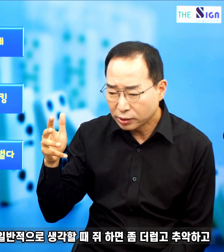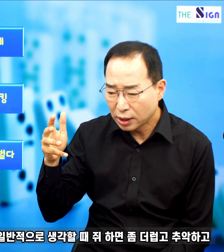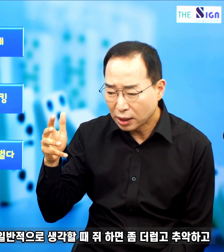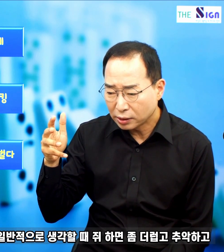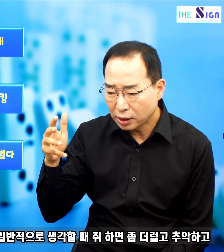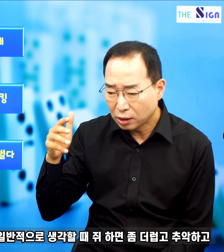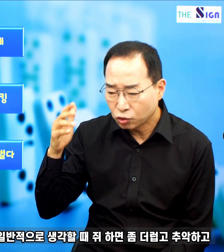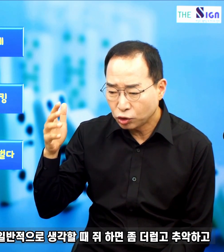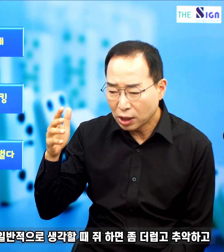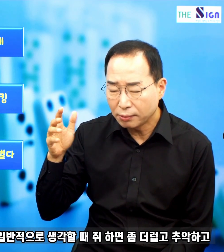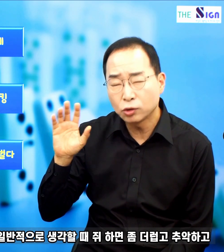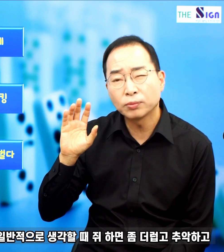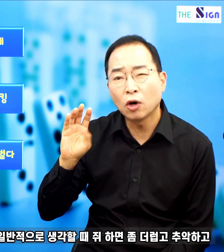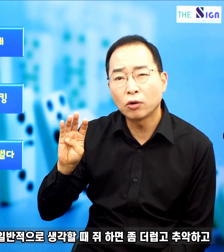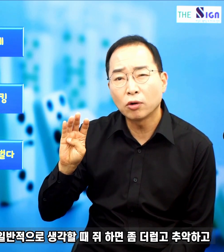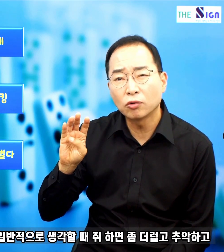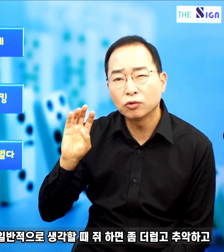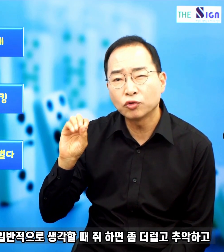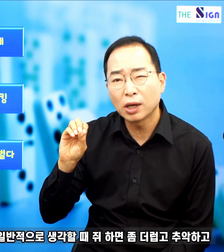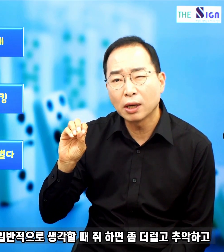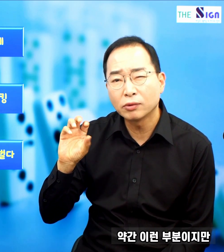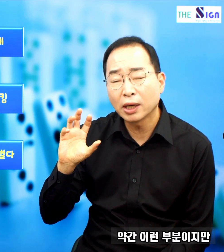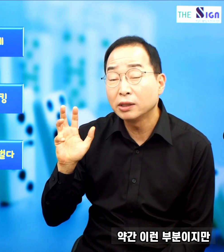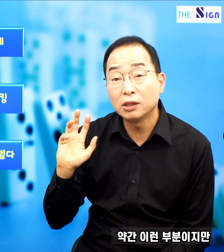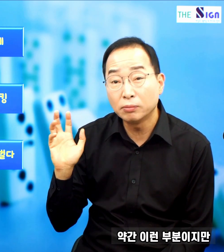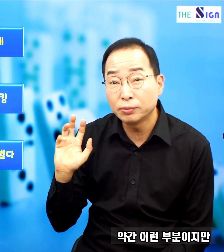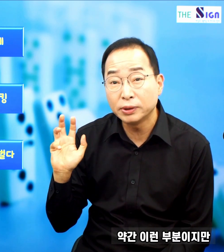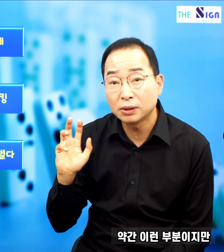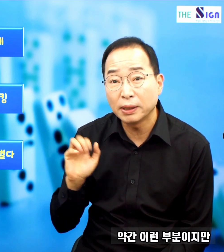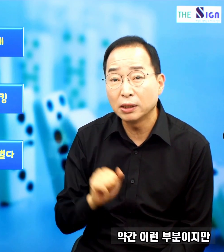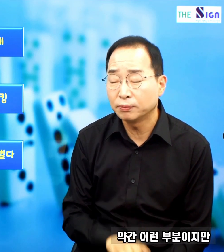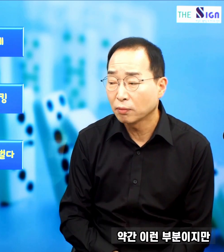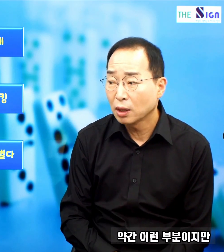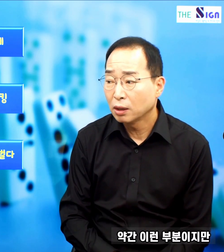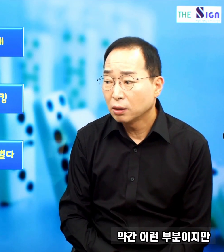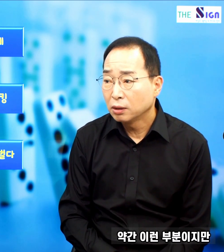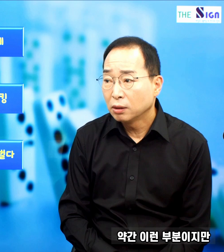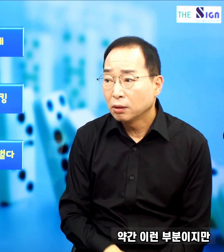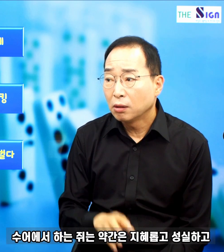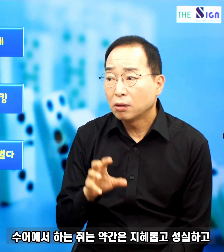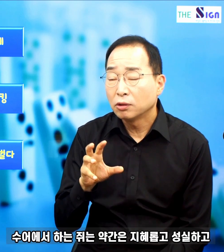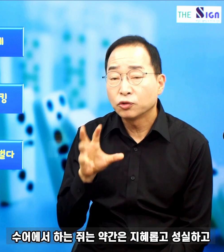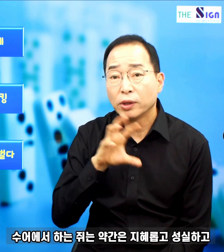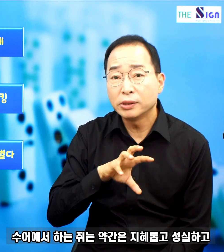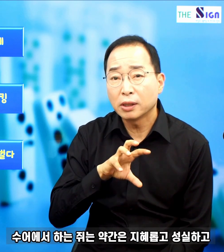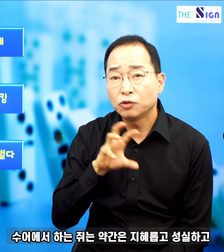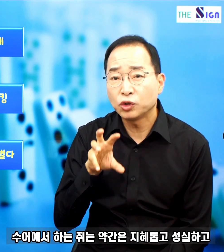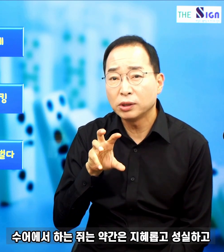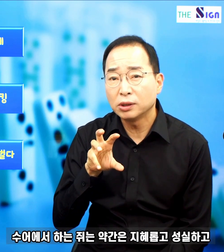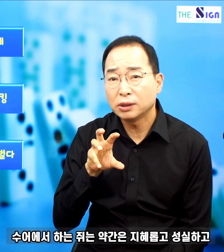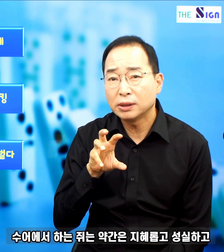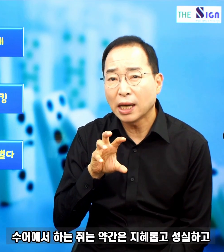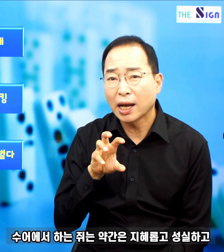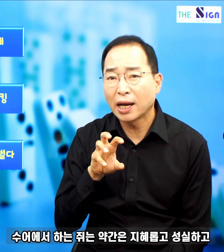일반적으로 생각할 때 쥐하면 좀 더럽고 추악하고 약간 이런 부분이지만은 수어에서는 쥐는